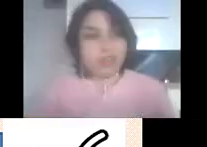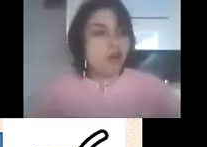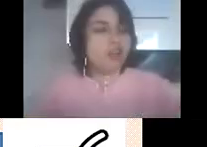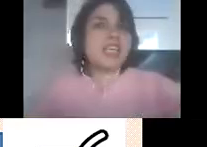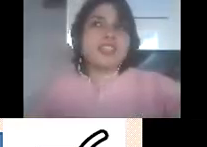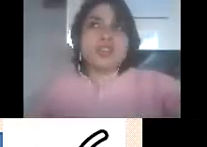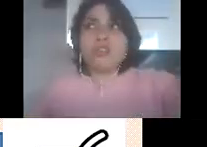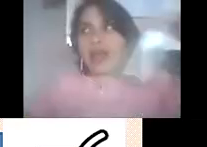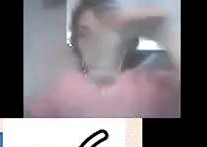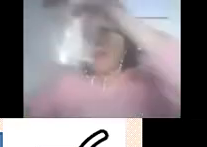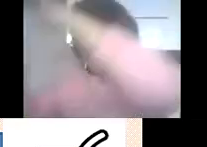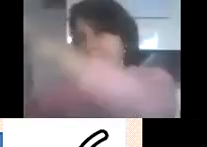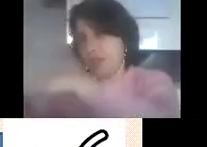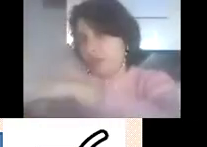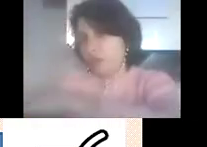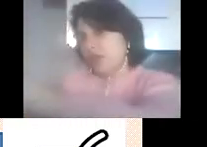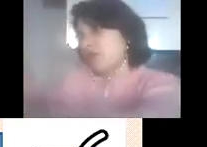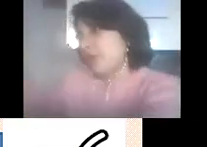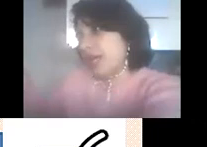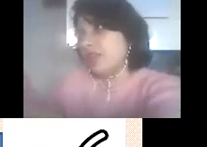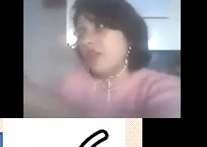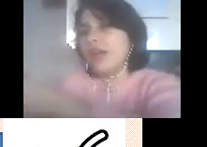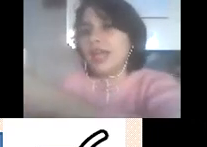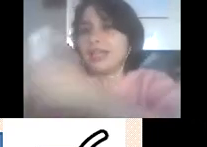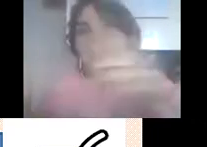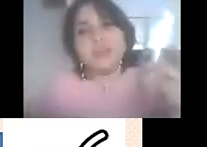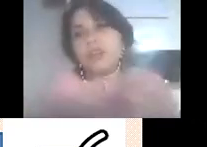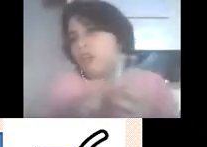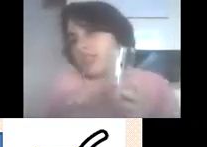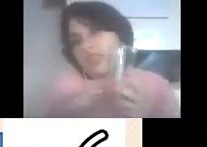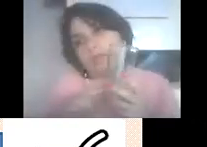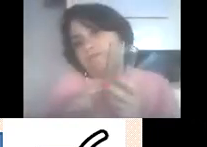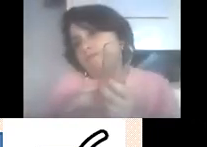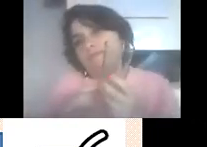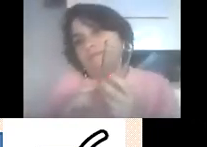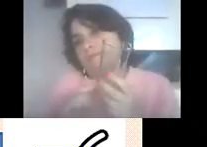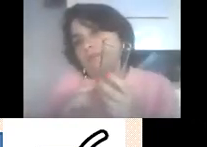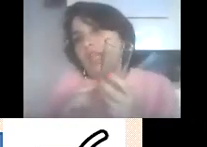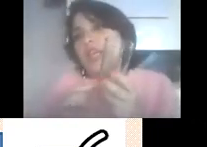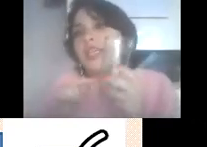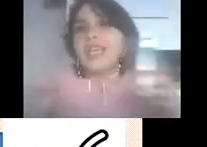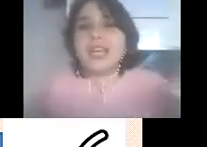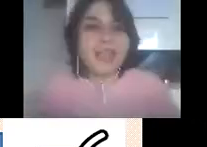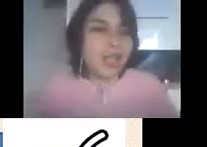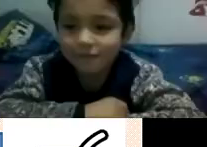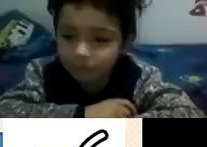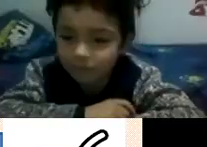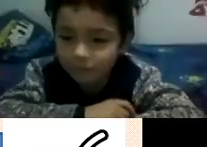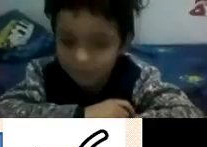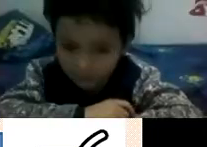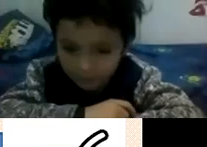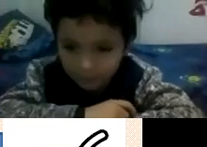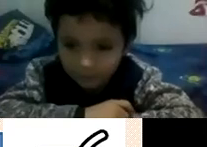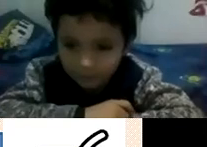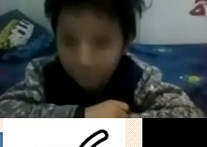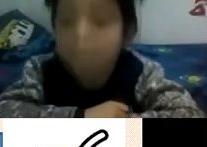¿cierto? O sea que si yo dejo caer el vaso de vidrio y un vaso de plástico, el de vidrio no resiste. No. Y el de